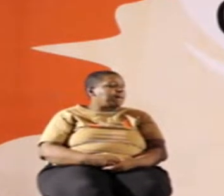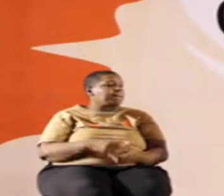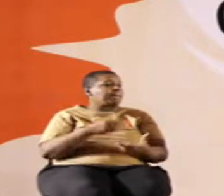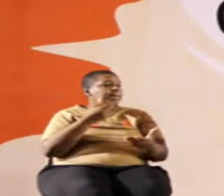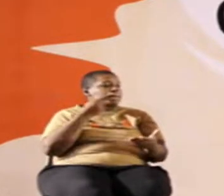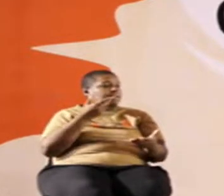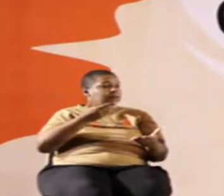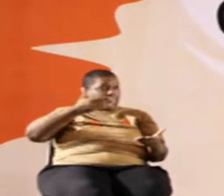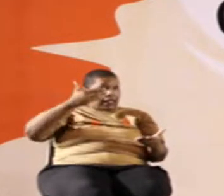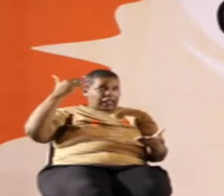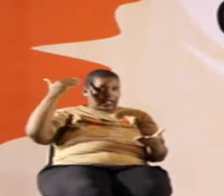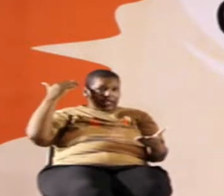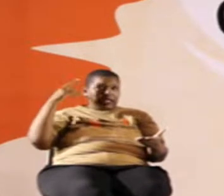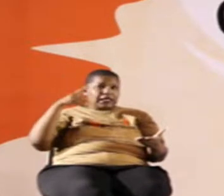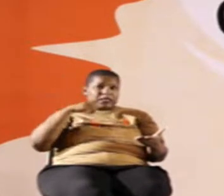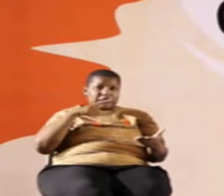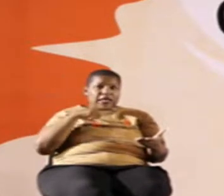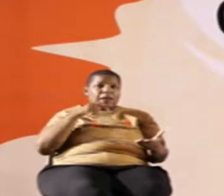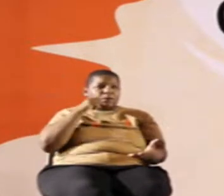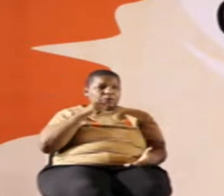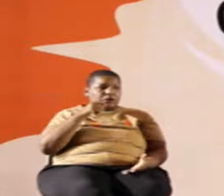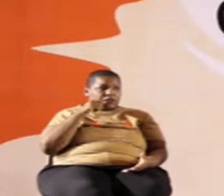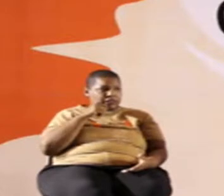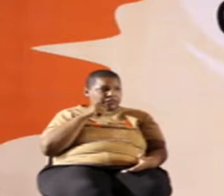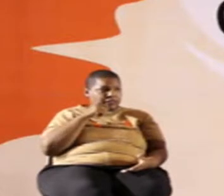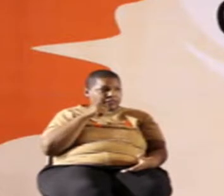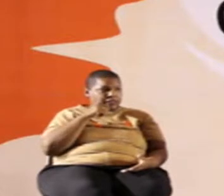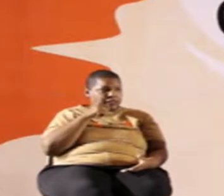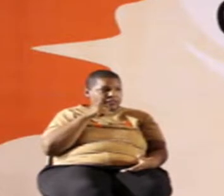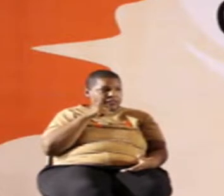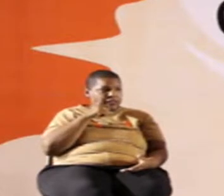No tempo da Chiquinha Gonzaga, não é?